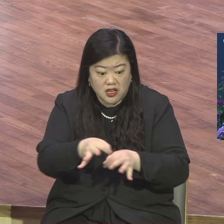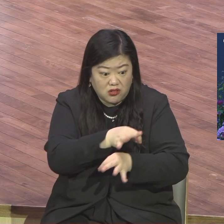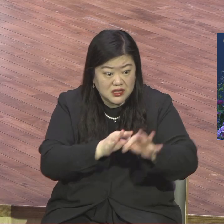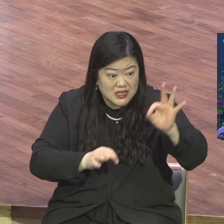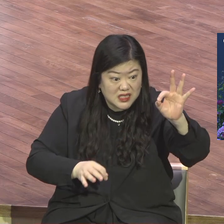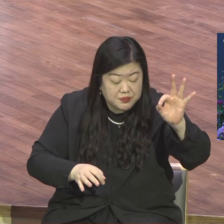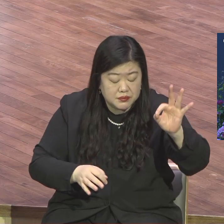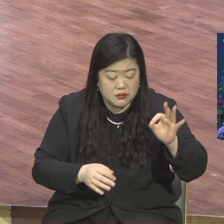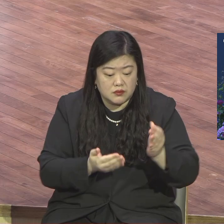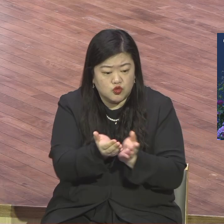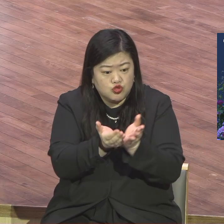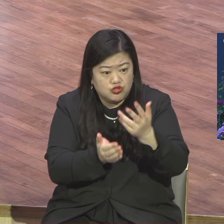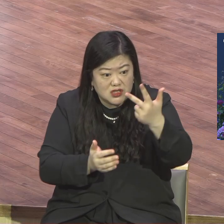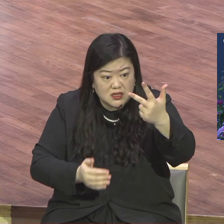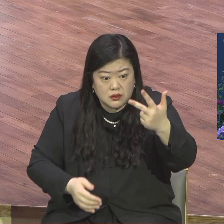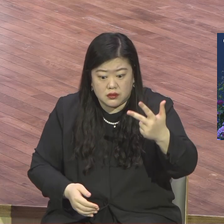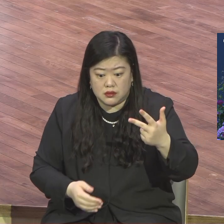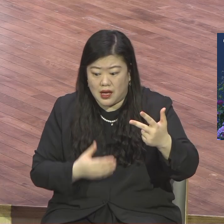얼마나 행복하냐?